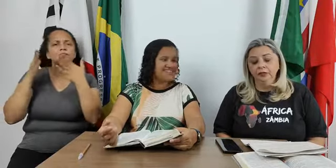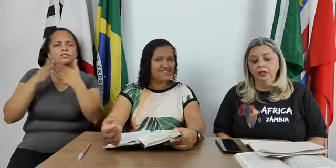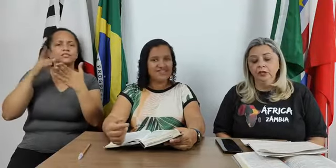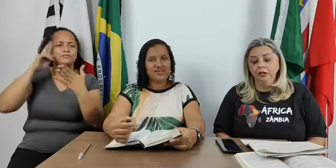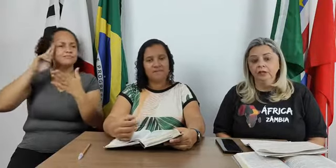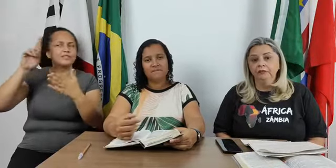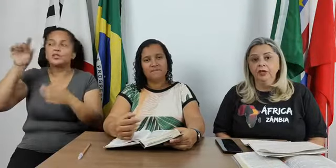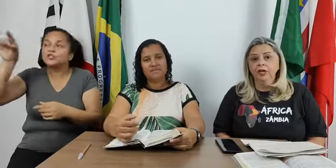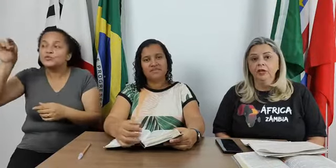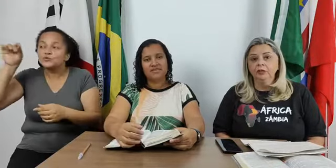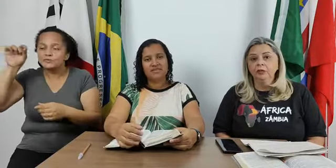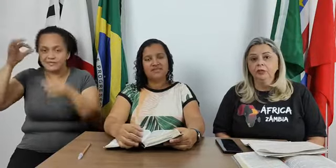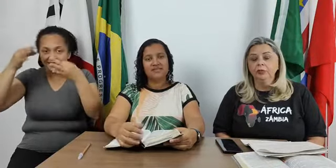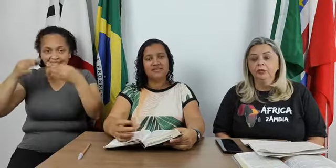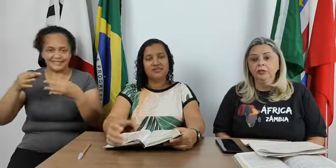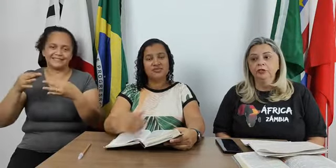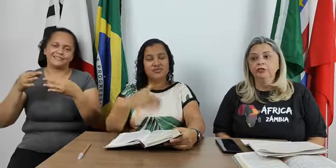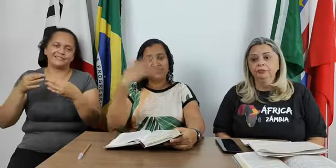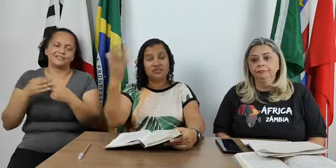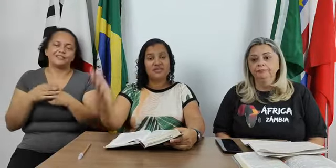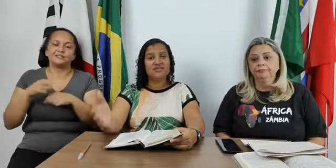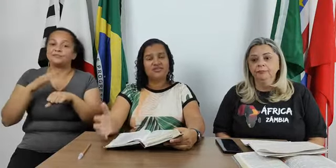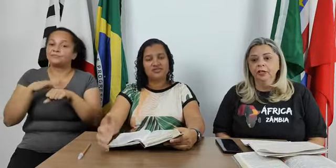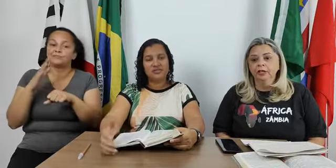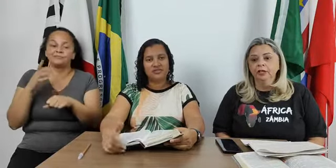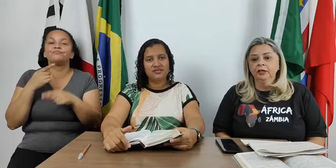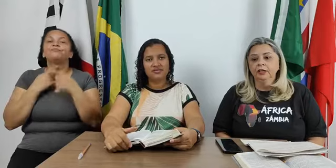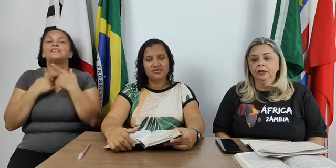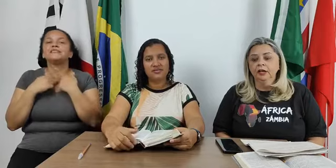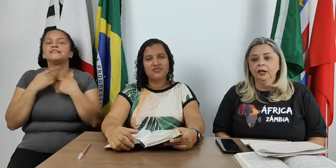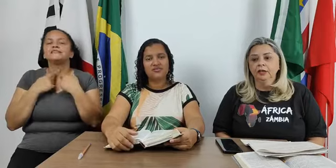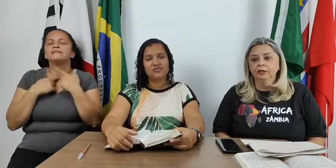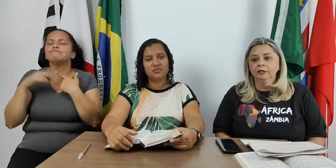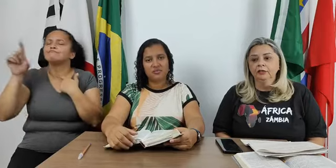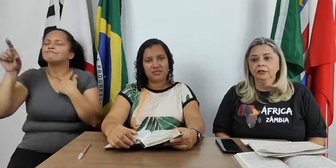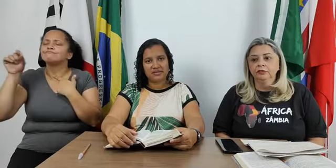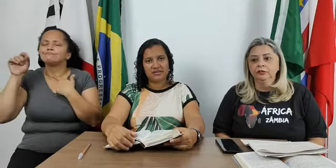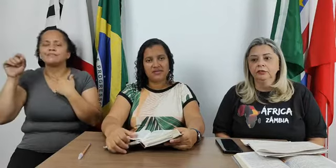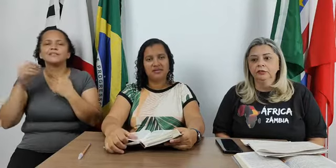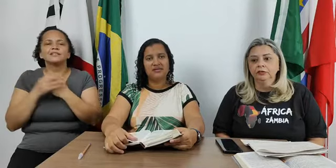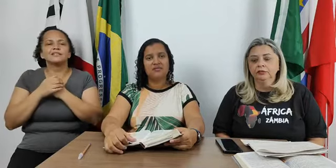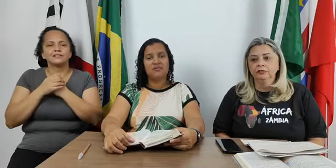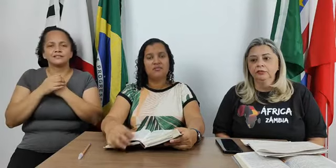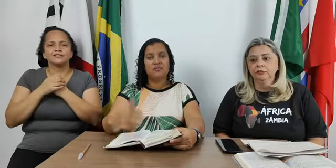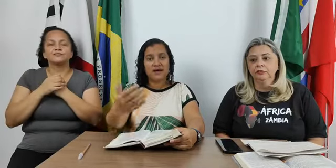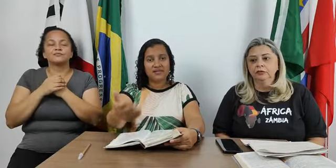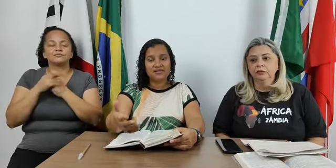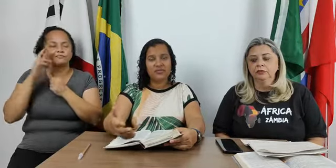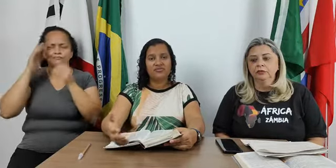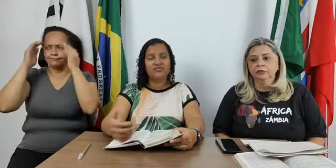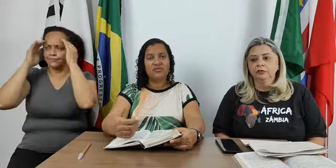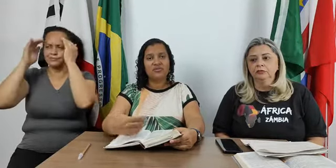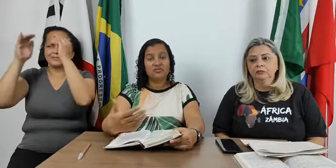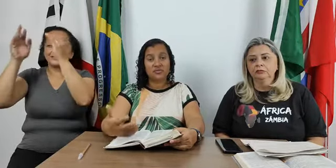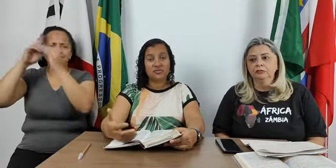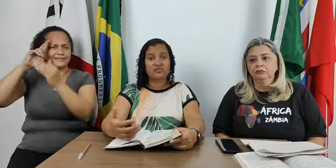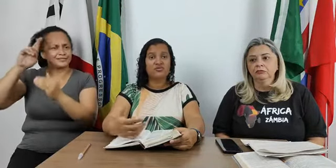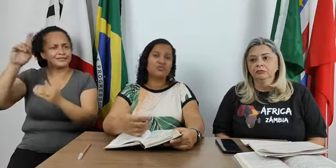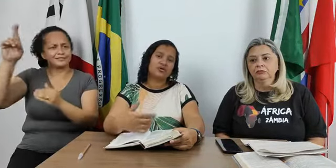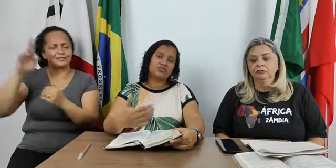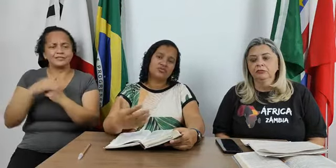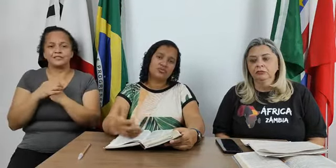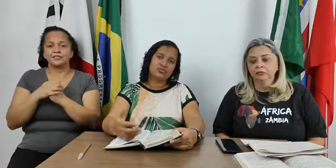né, Cida? Desse desejo de decidir e não de se submeter, mais a tua vida, as